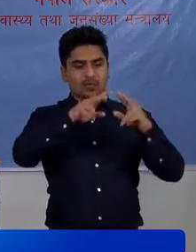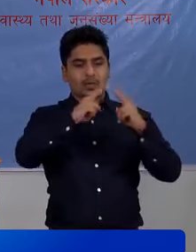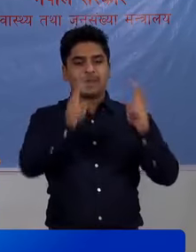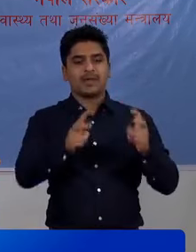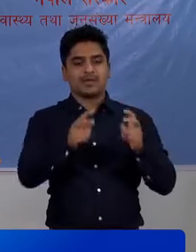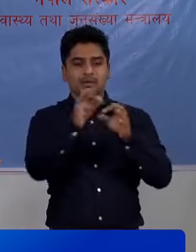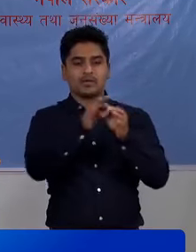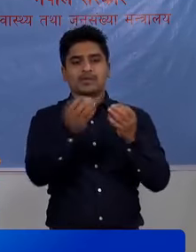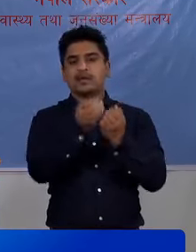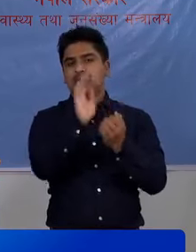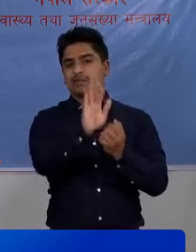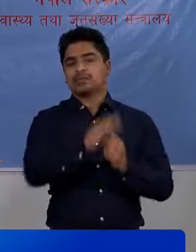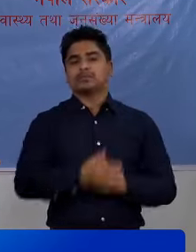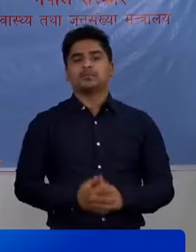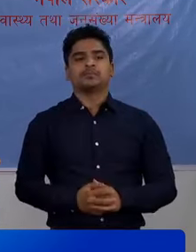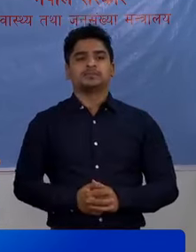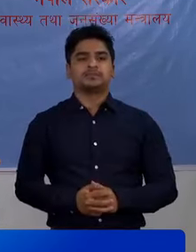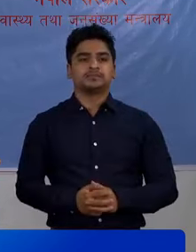गरी सके का छों